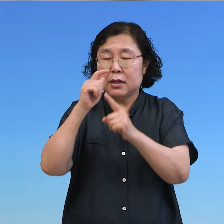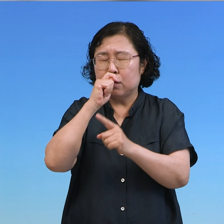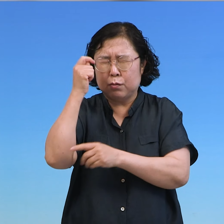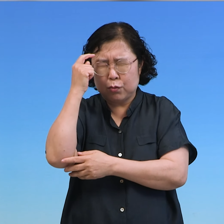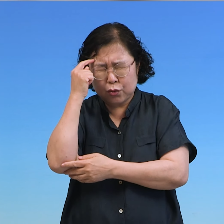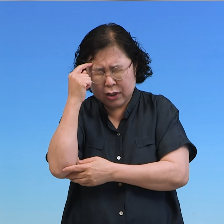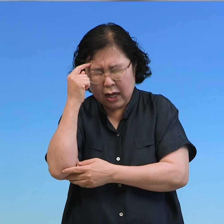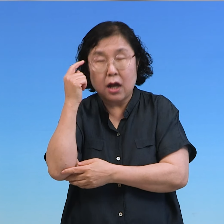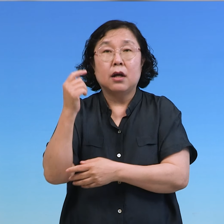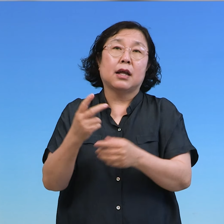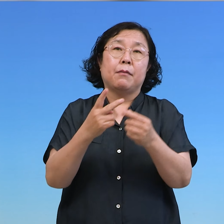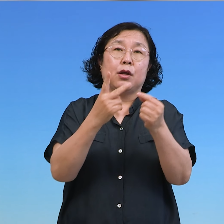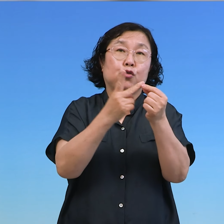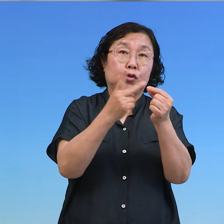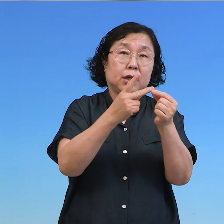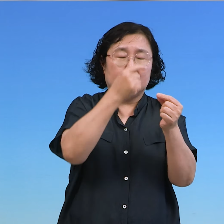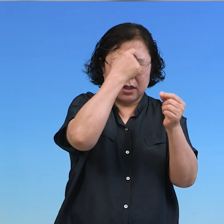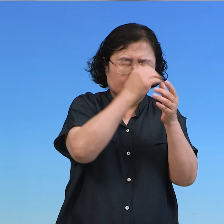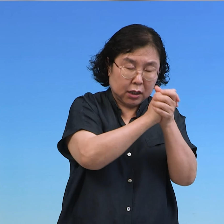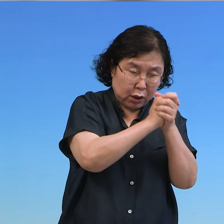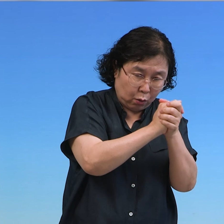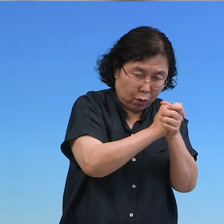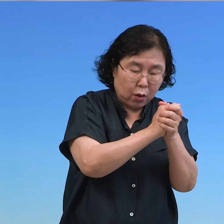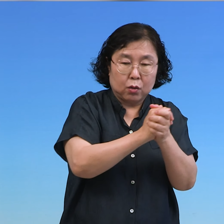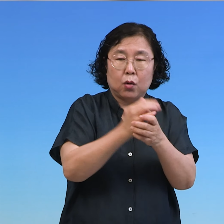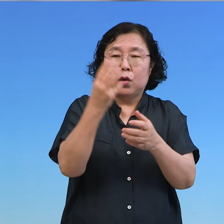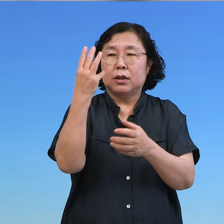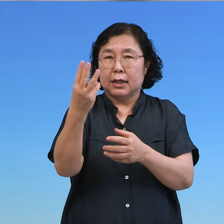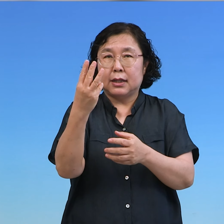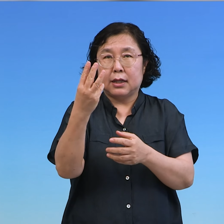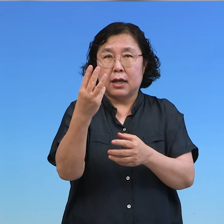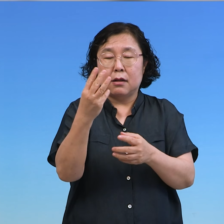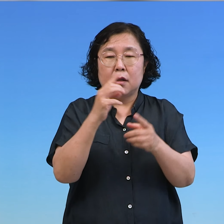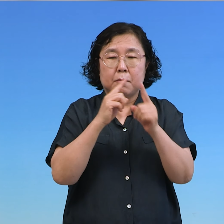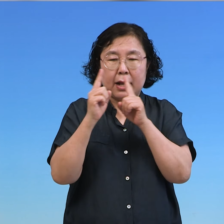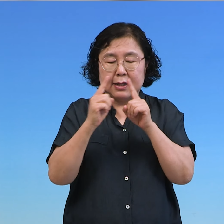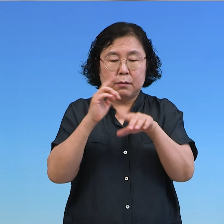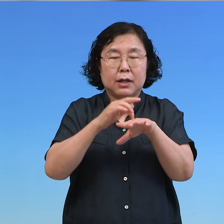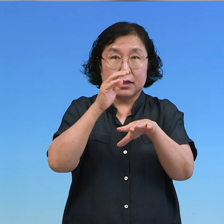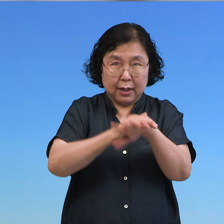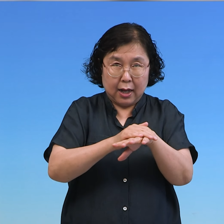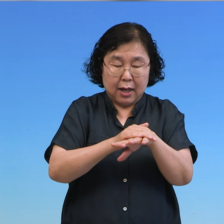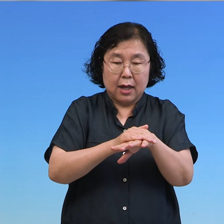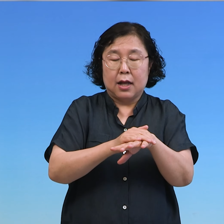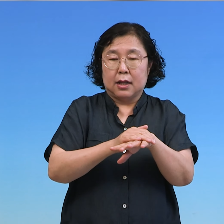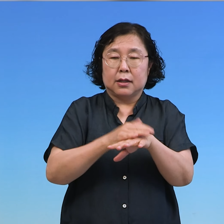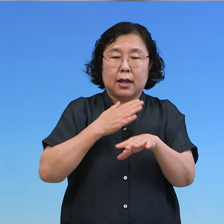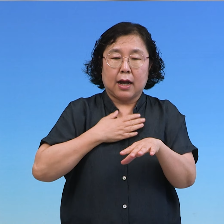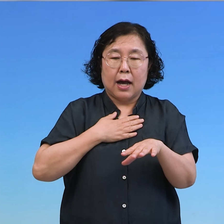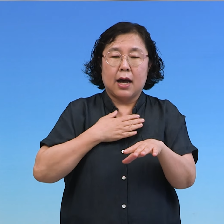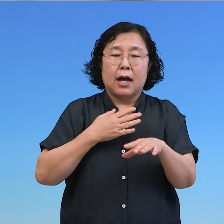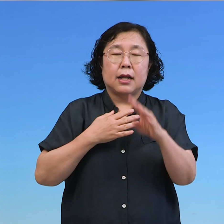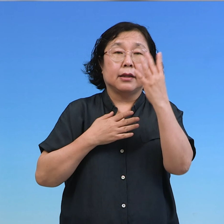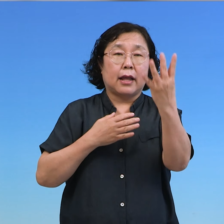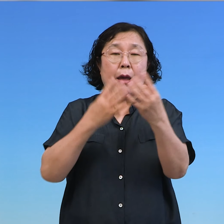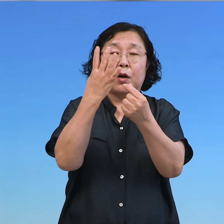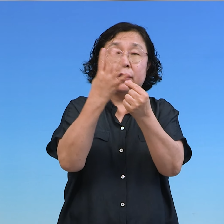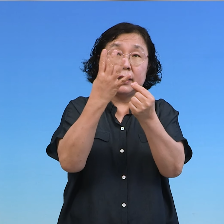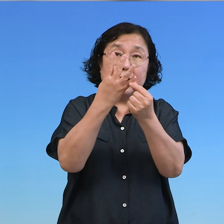주째 이렇게 하고 있는 겁니다 넷째로 진도직이 일부러 안 나가고 있습니다 왜? 몸에 베여서 익숙해질 때까지 제가